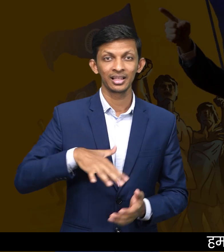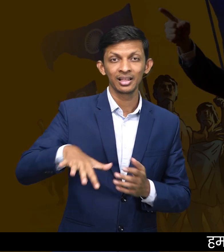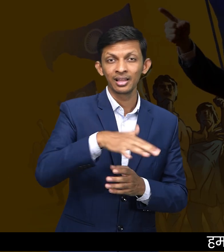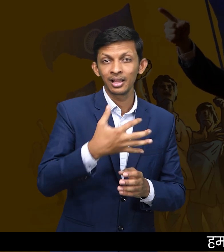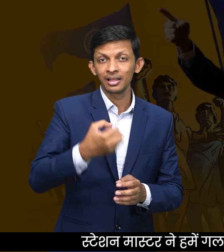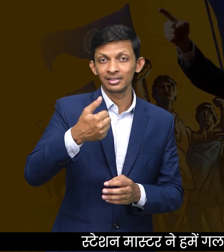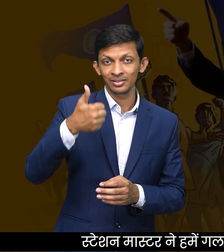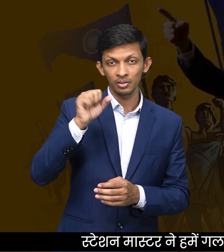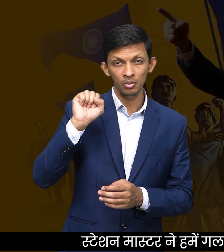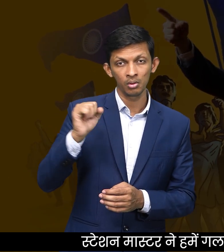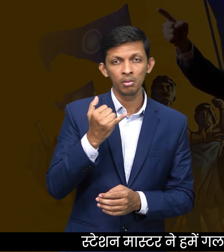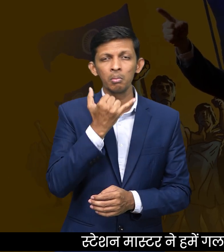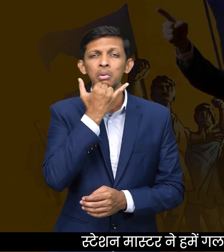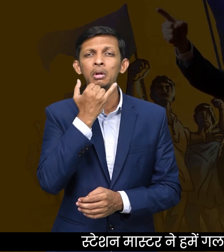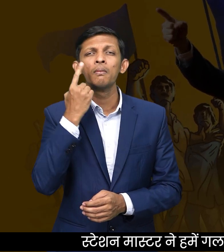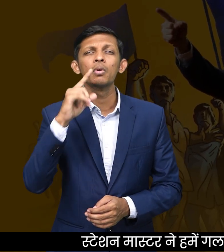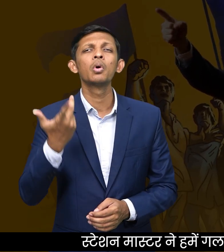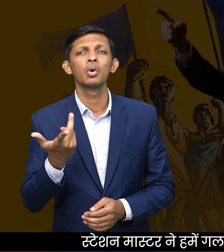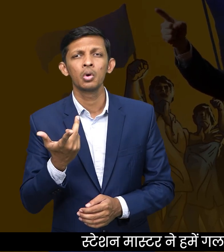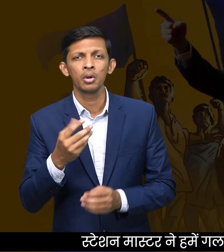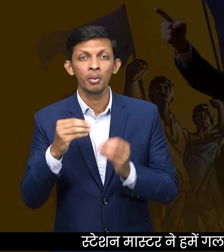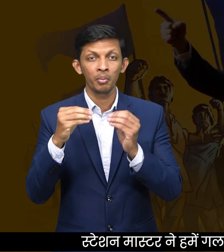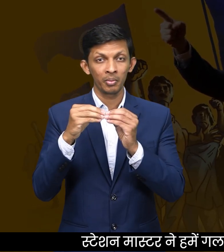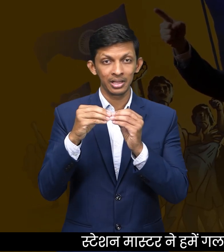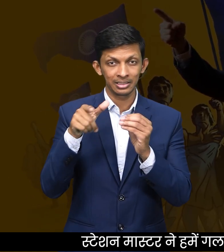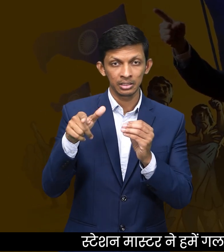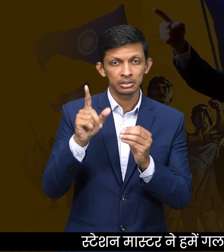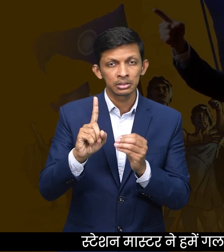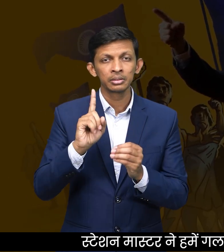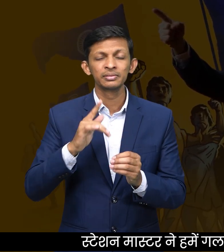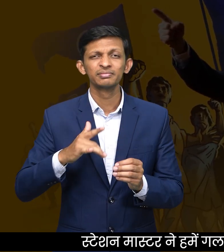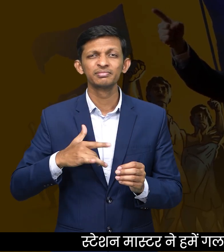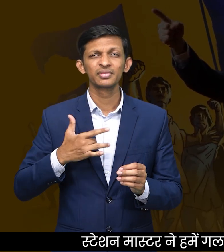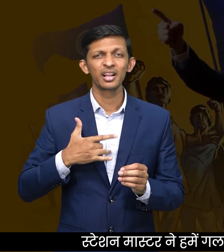थे। स्टेशन मास्टर ने हमें गलत समझा कि हम ब्राह्मण बच्चे हैं